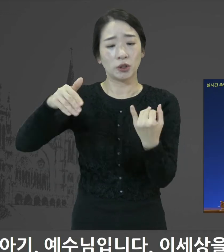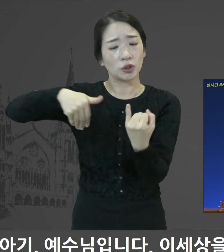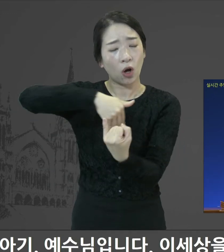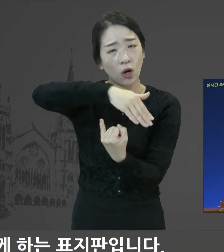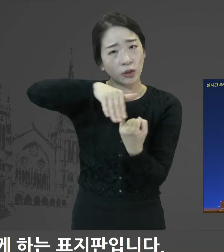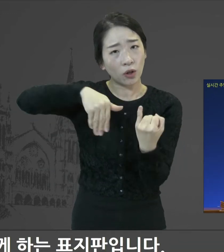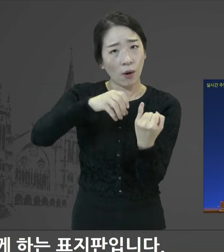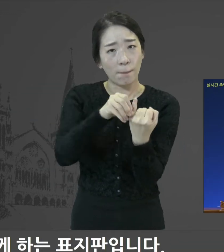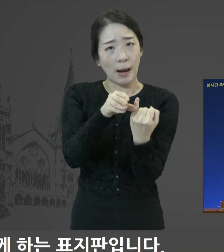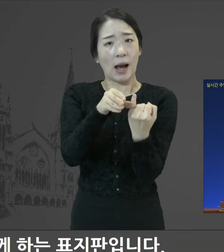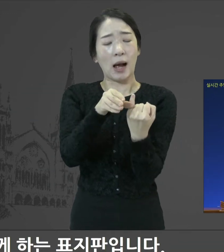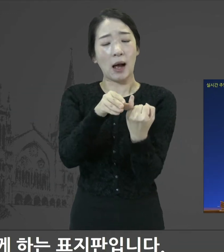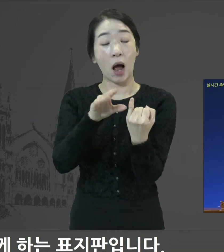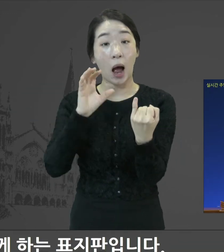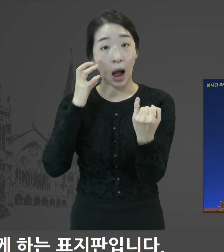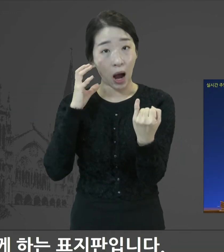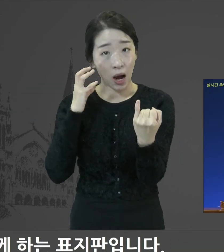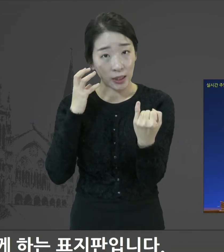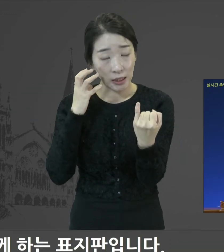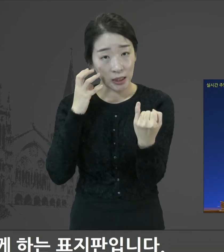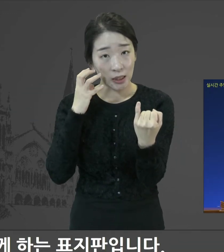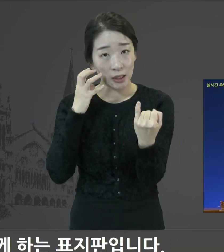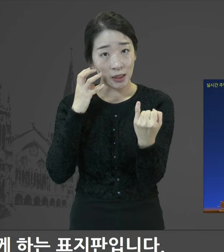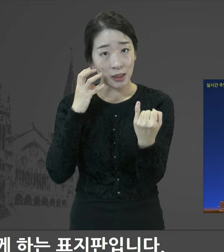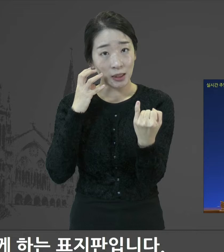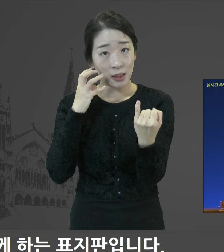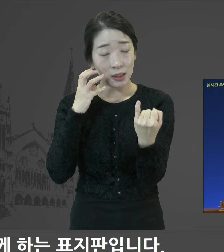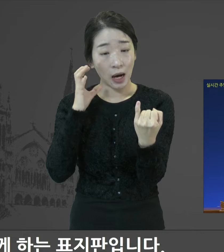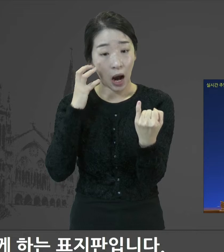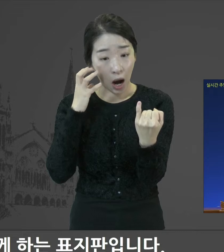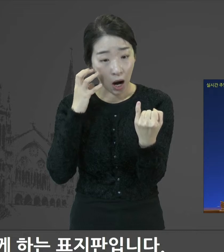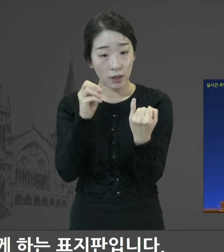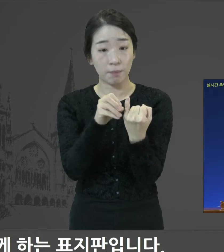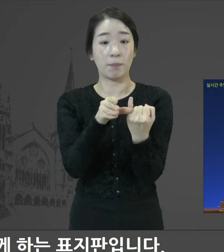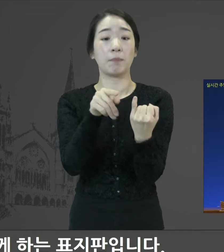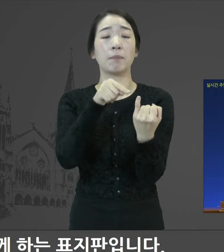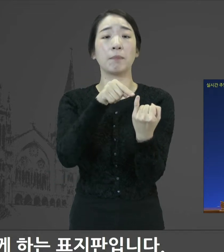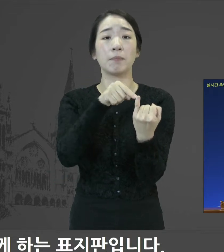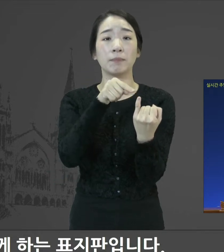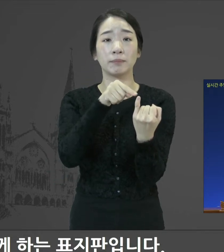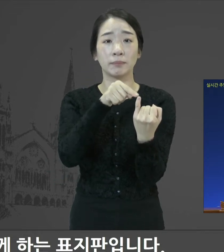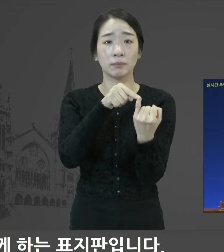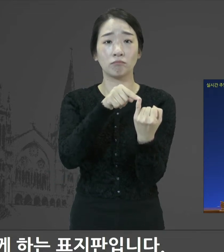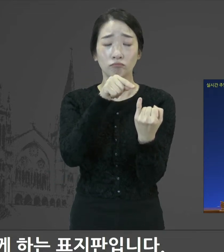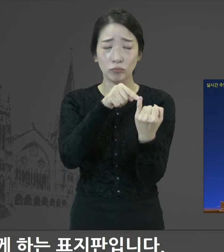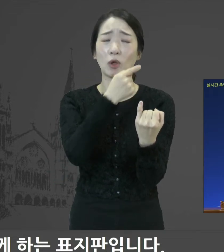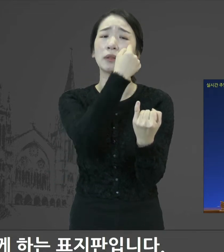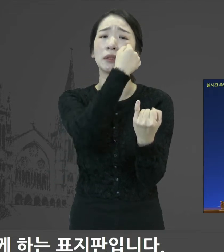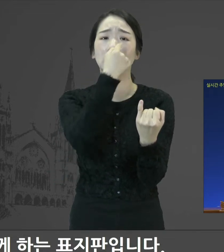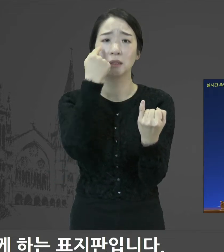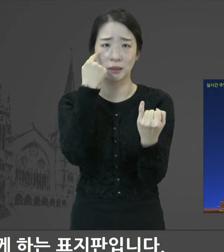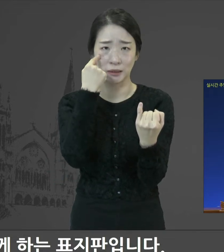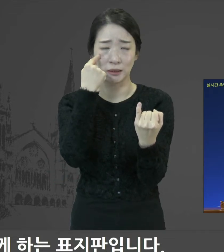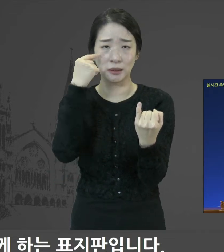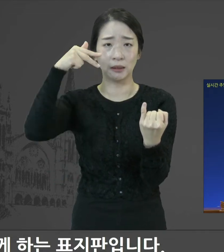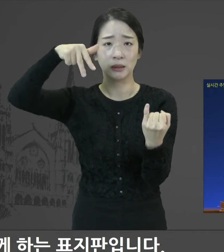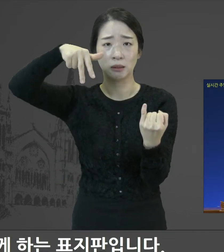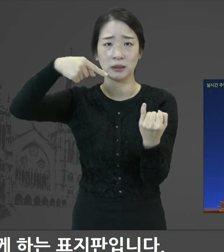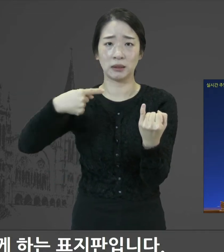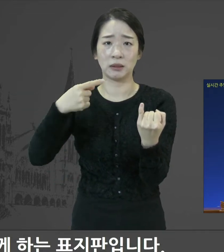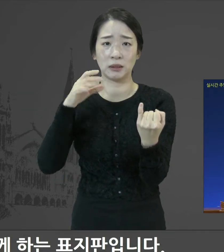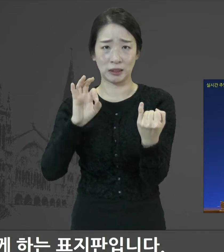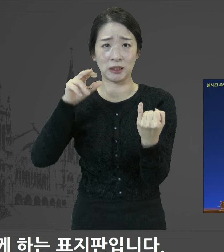처녀가 낳은 아이, 이 아이를 갖고 있는 처녀도 징조 아닙니까?